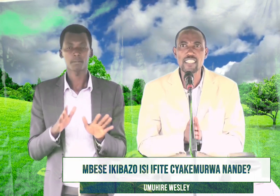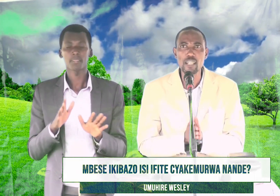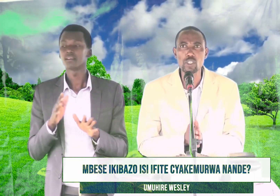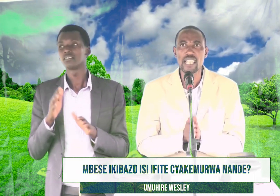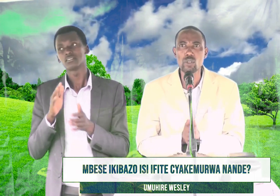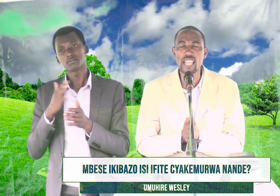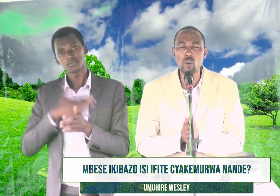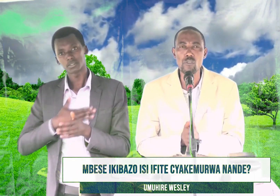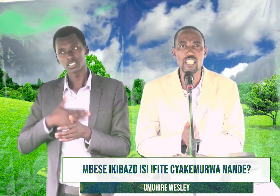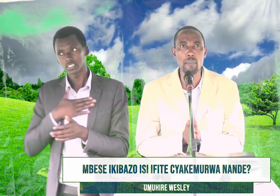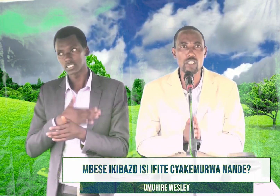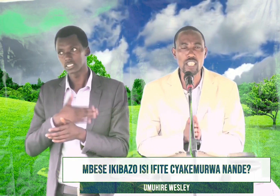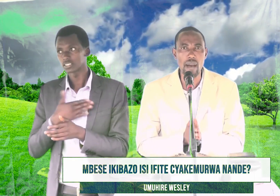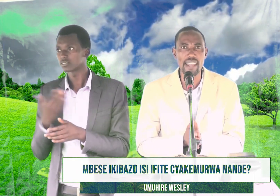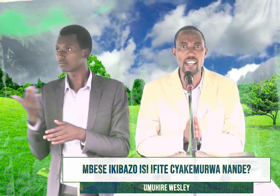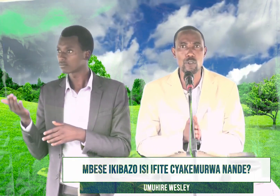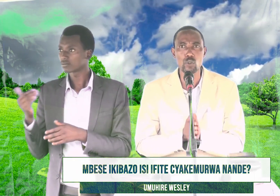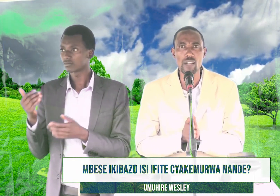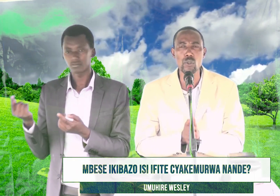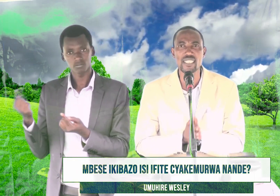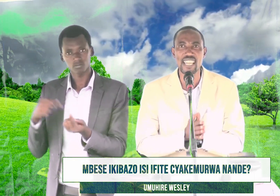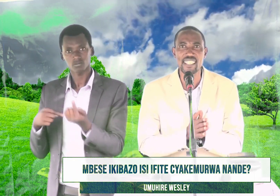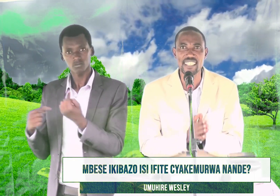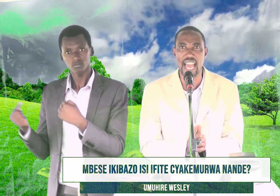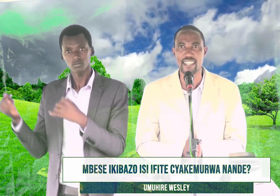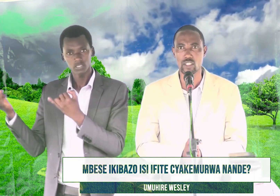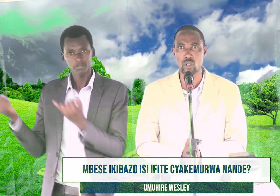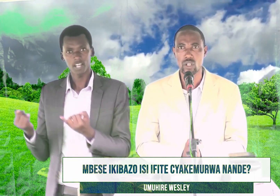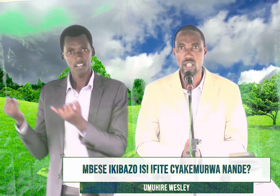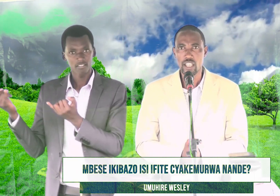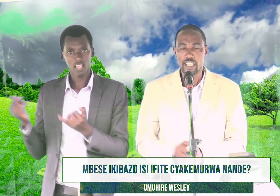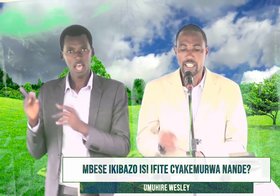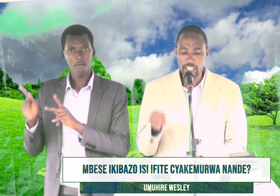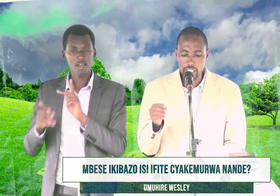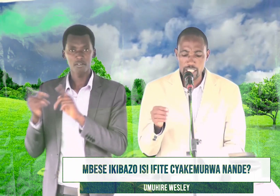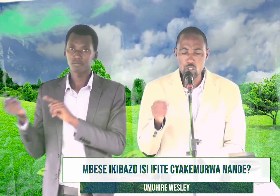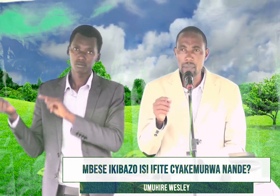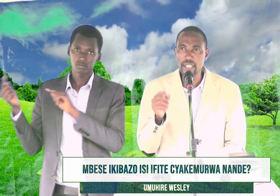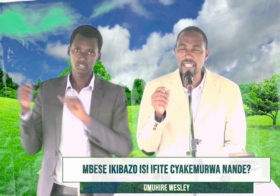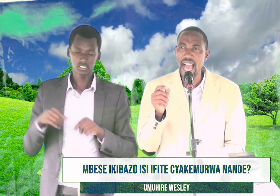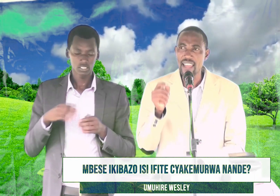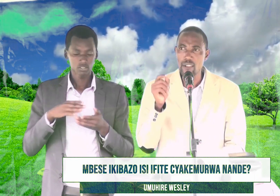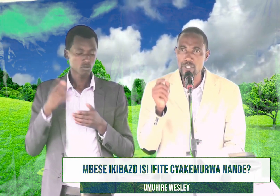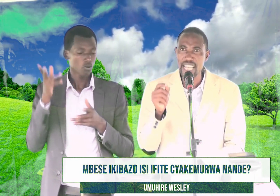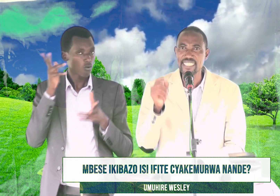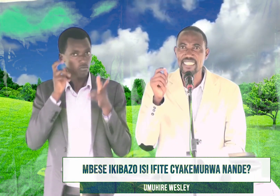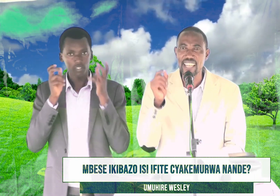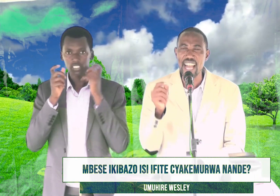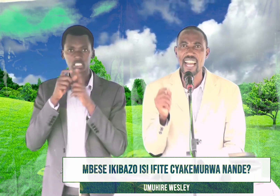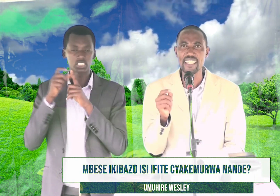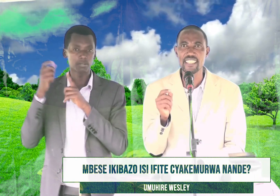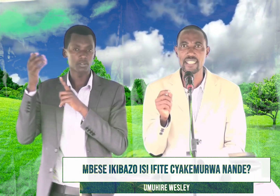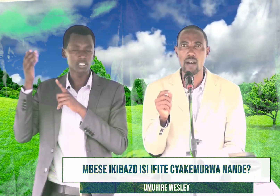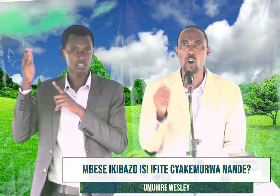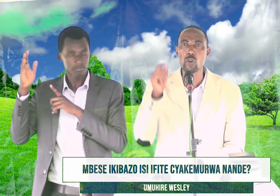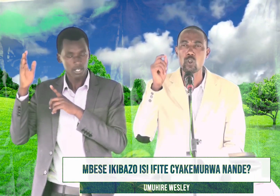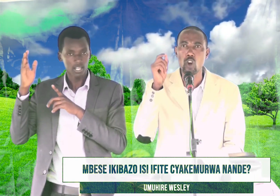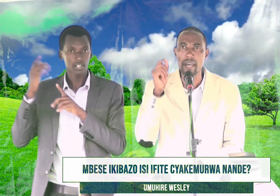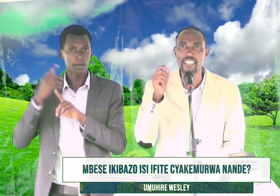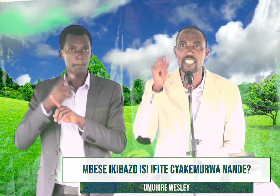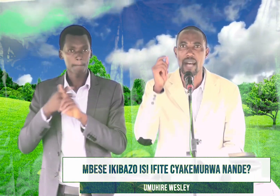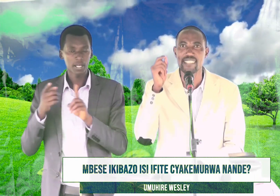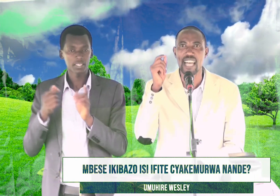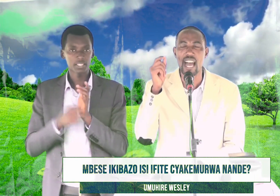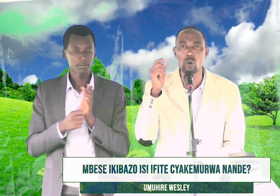babo bati nimuze tujye kumva ijambo ry'Imana rivuzwe n'Uwiteka iryari ryo ikintu Bibiliya ivuze giteye agahinda ngo